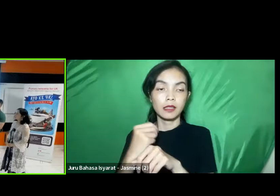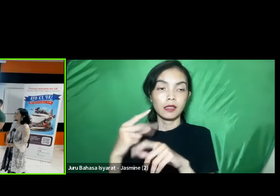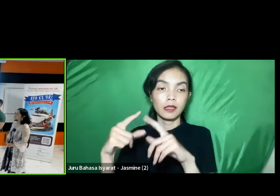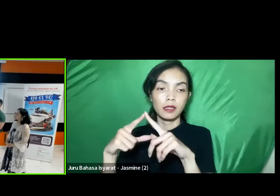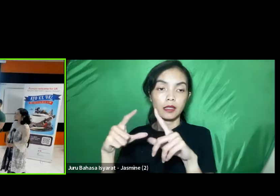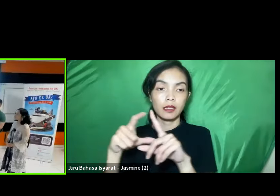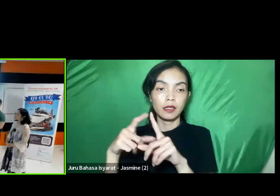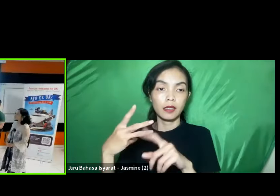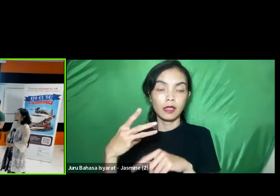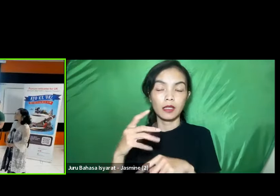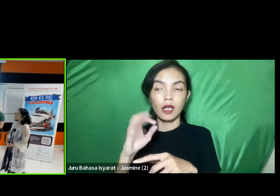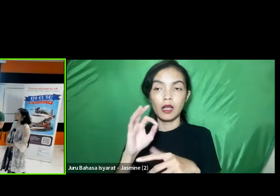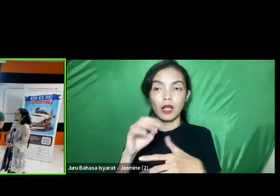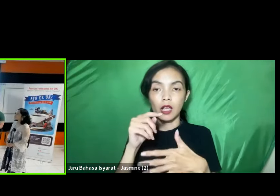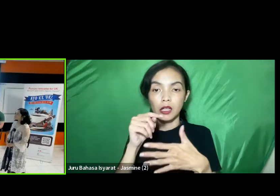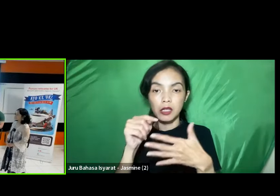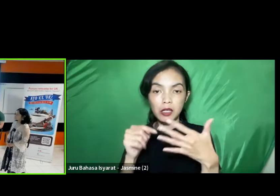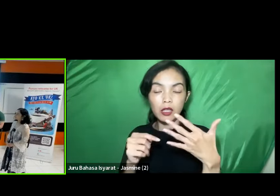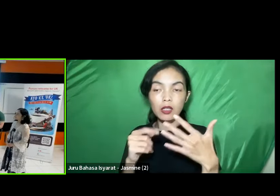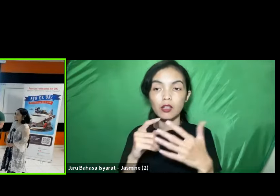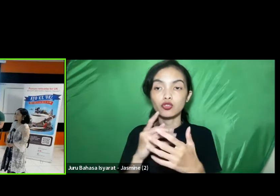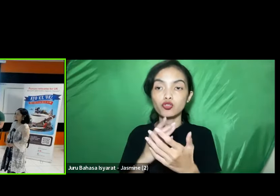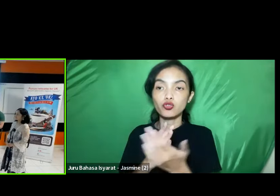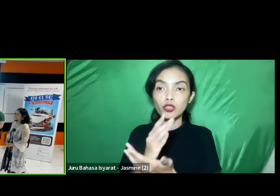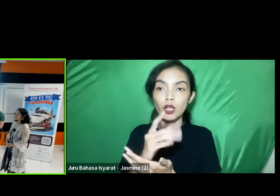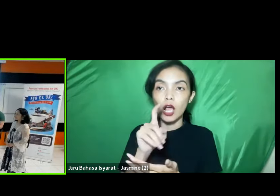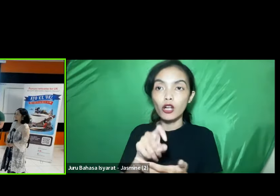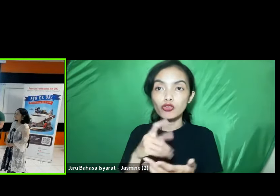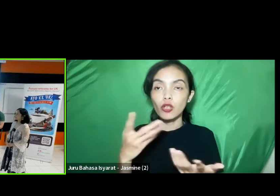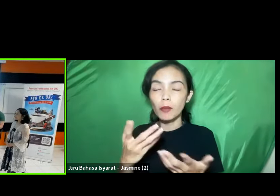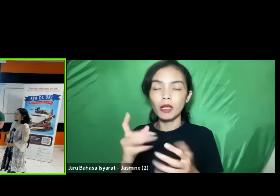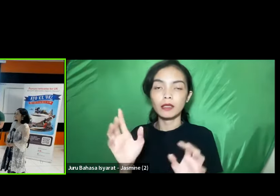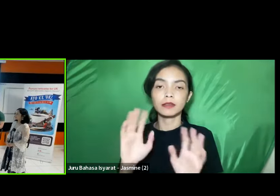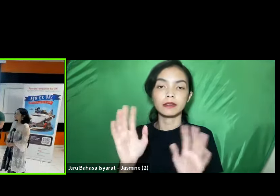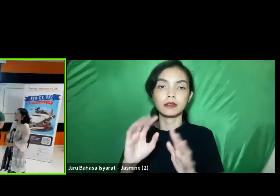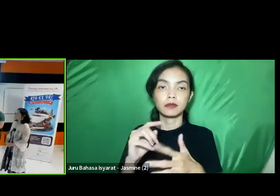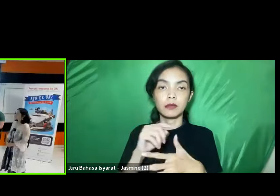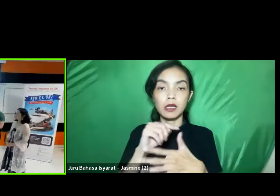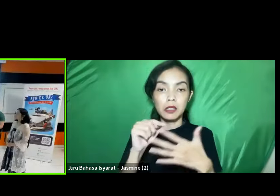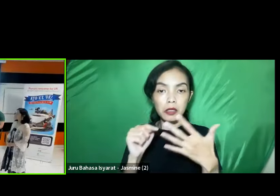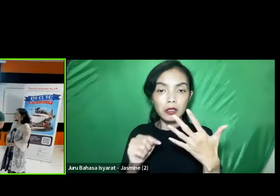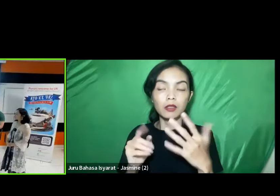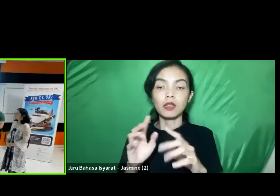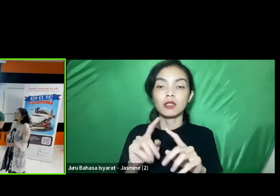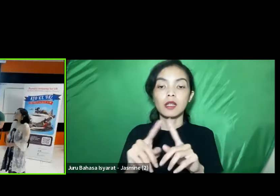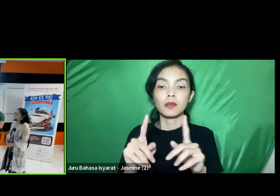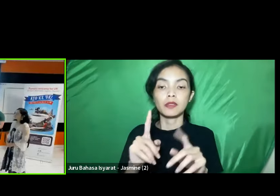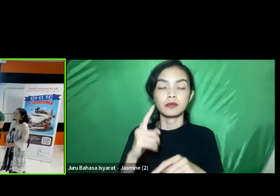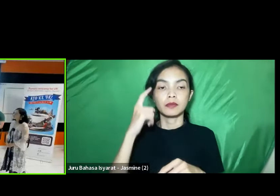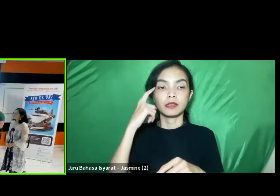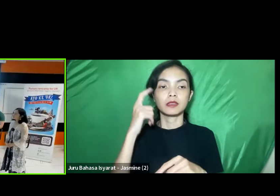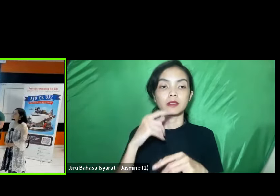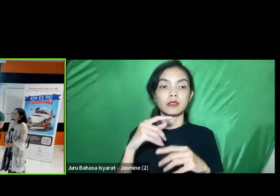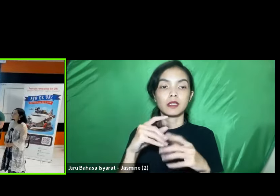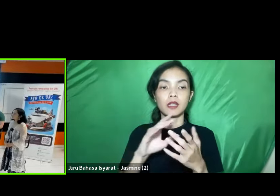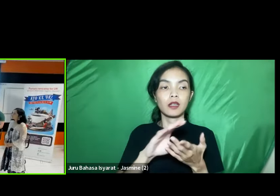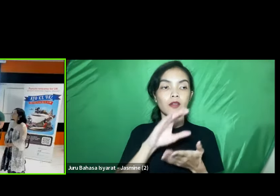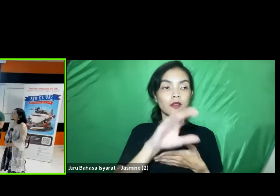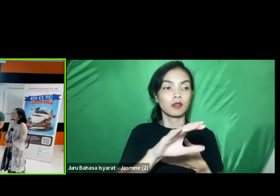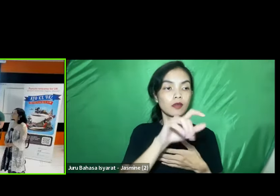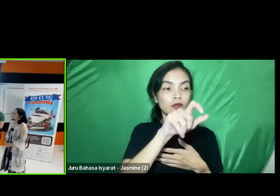kitaak kita gak punya prioritas jurusan k buat kita balik lagi ya a long ter investment in people in